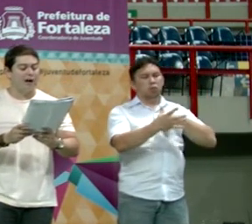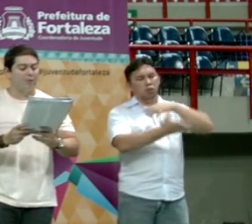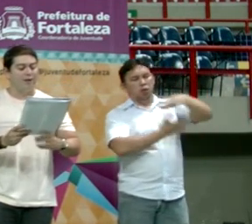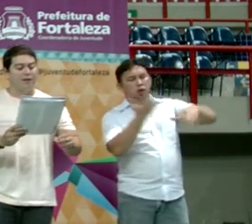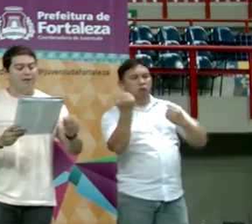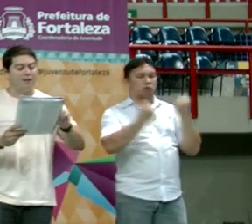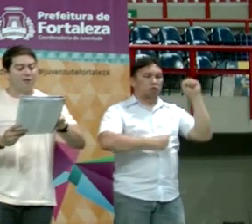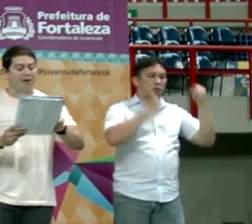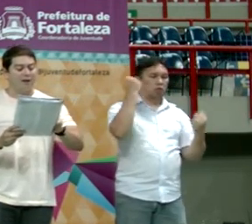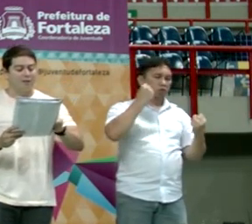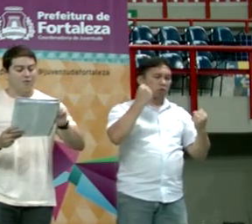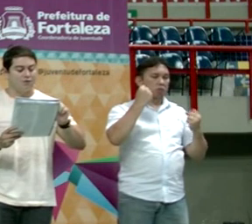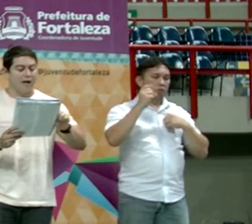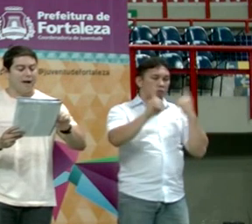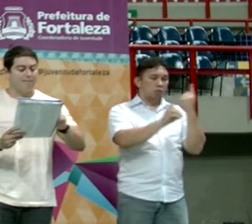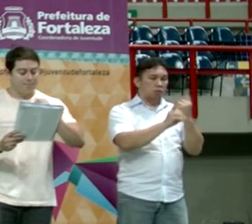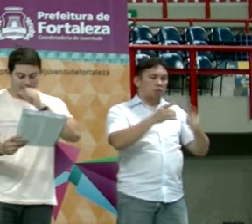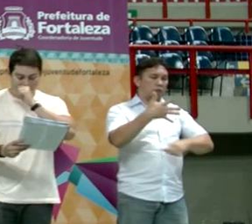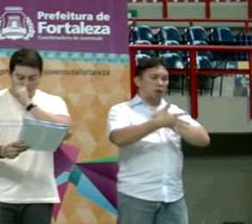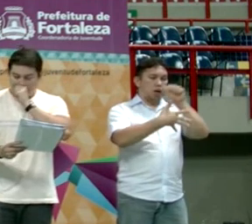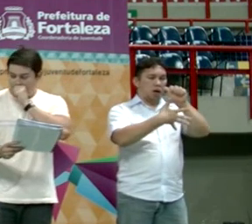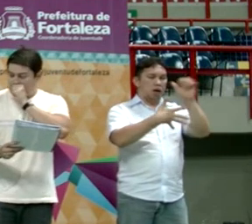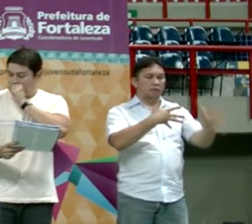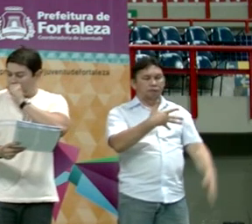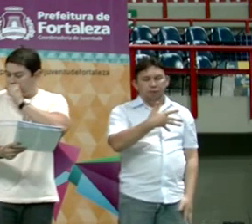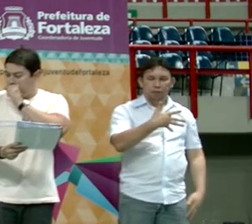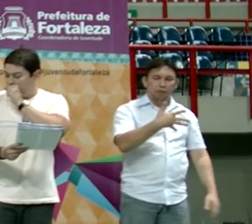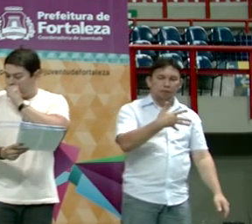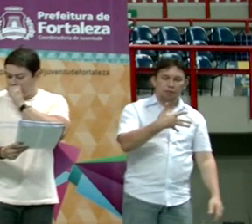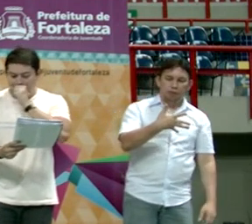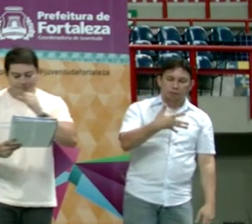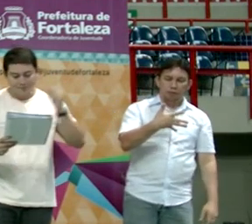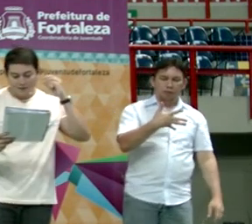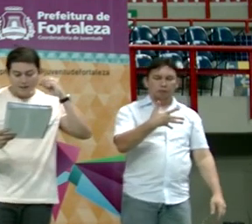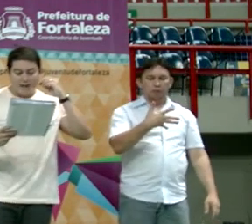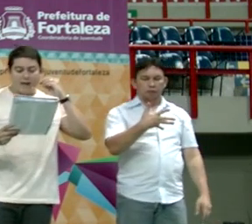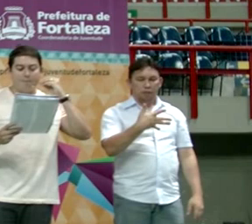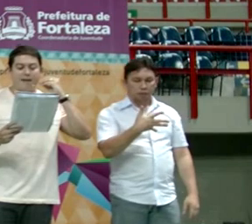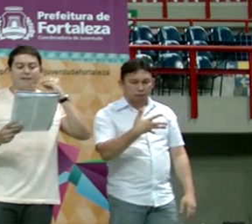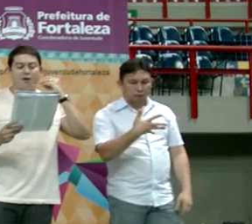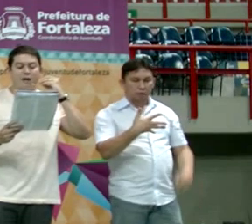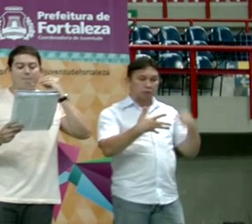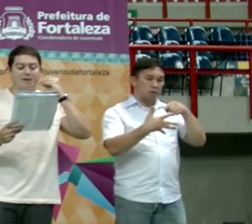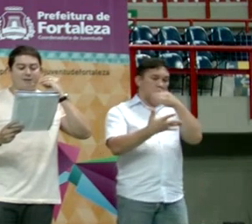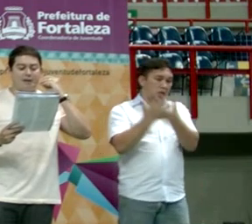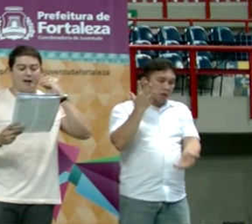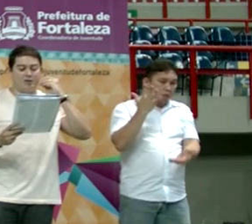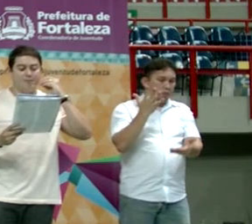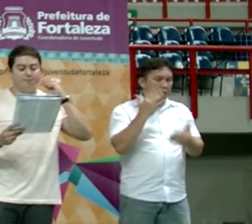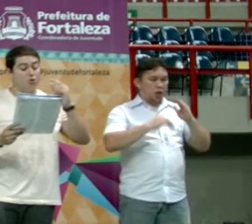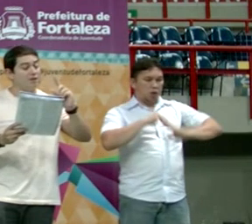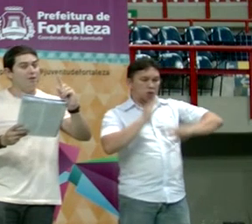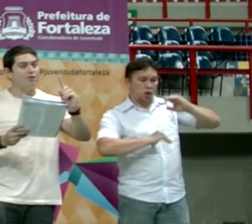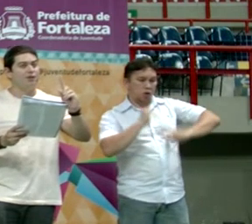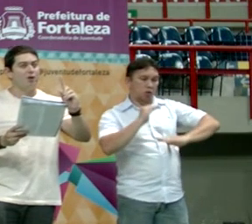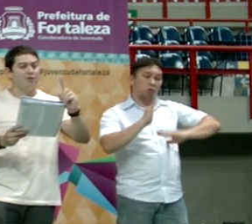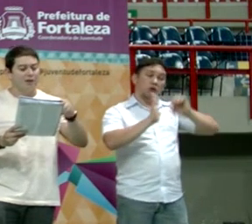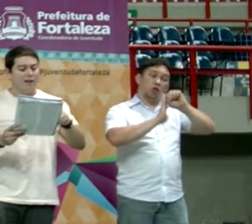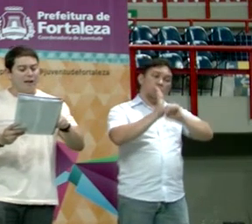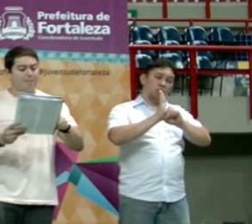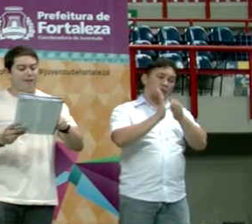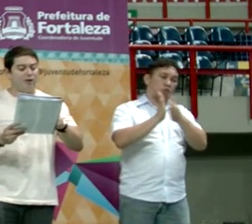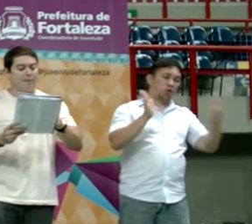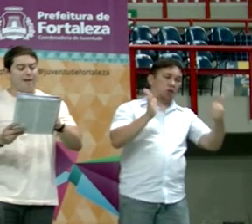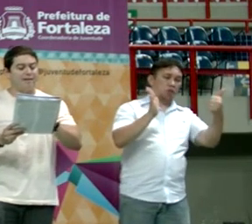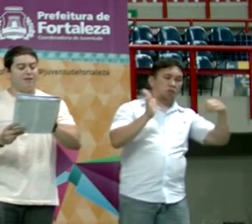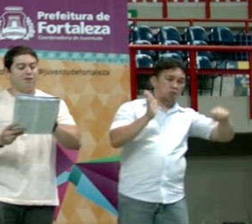Revolução Industrial, identificamos a ela perdeu a capacidade, no século